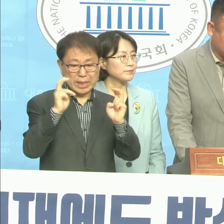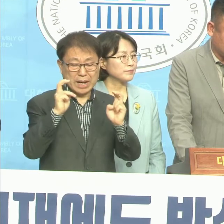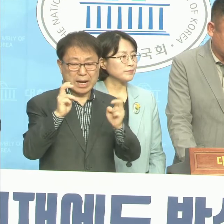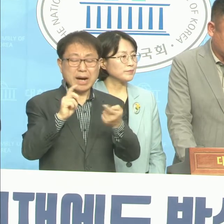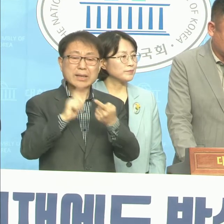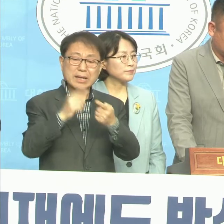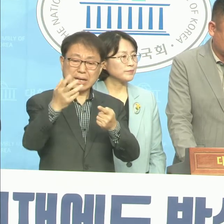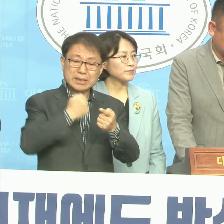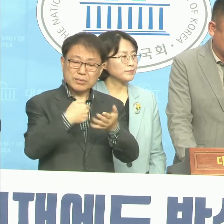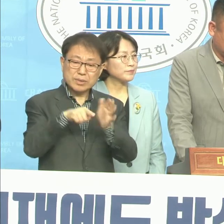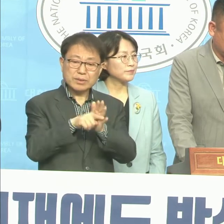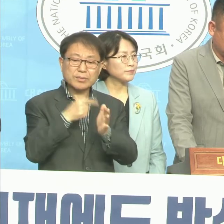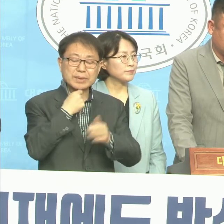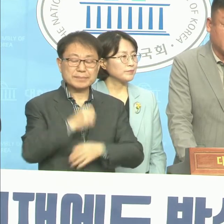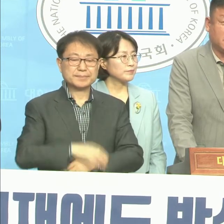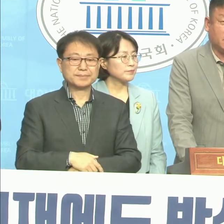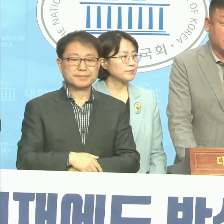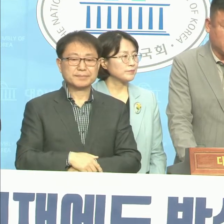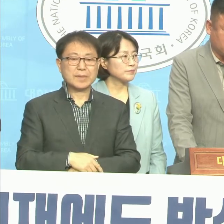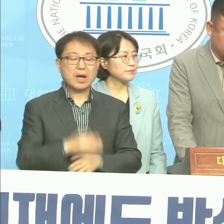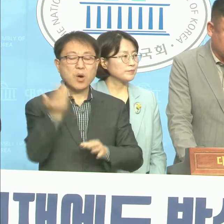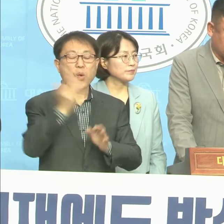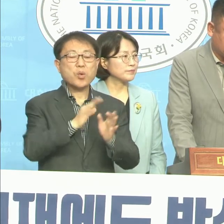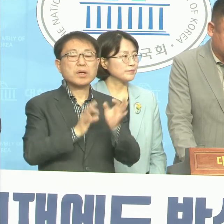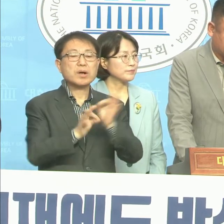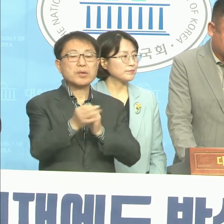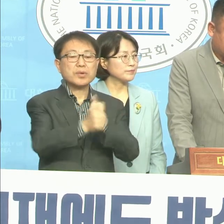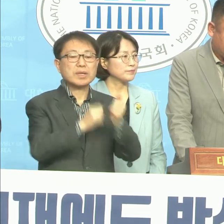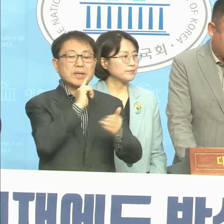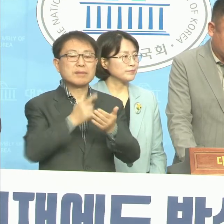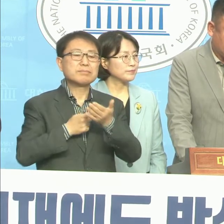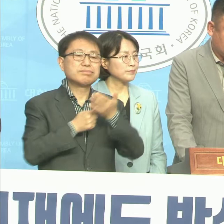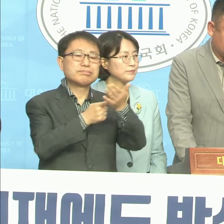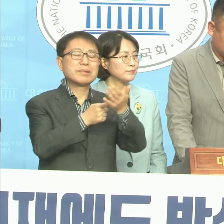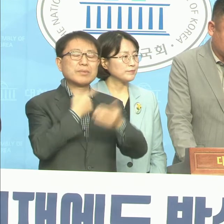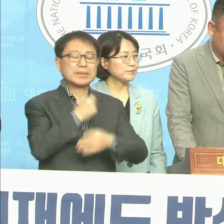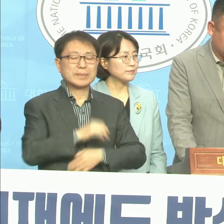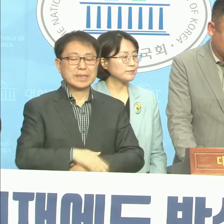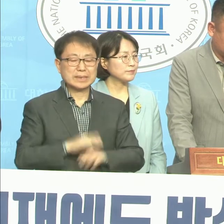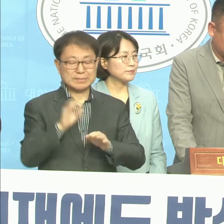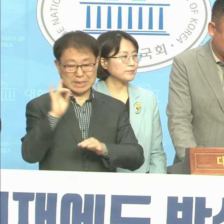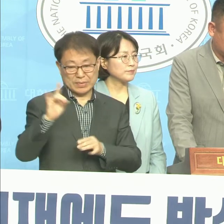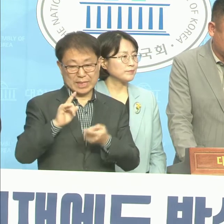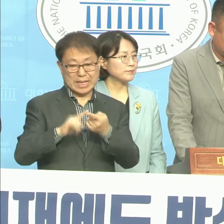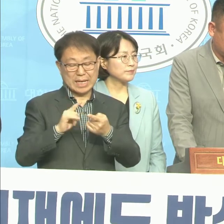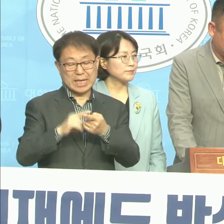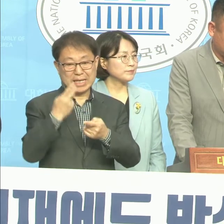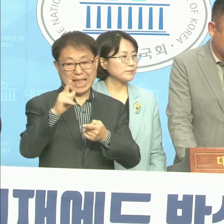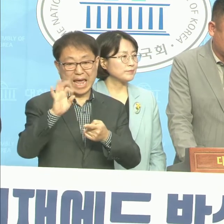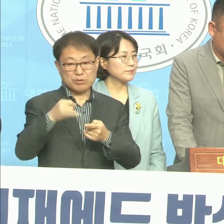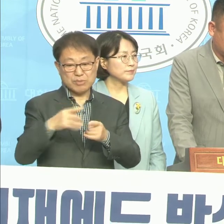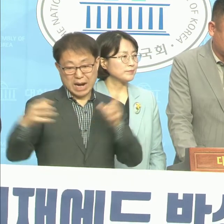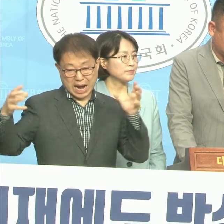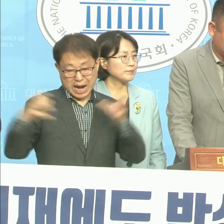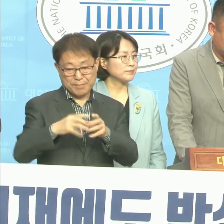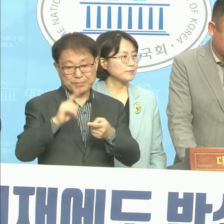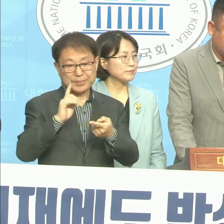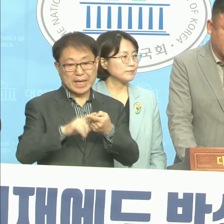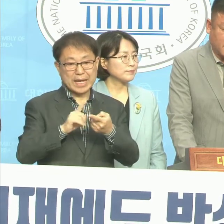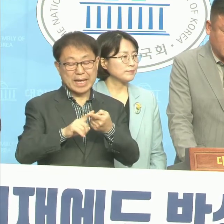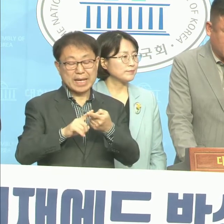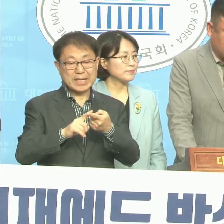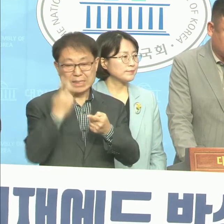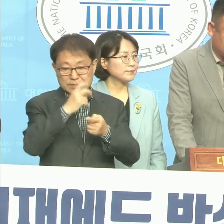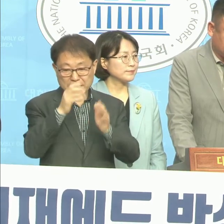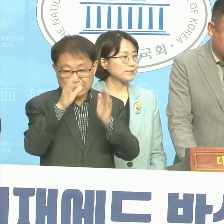촉구합니다 공정거래위원회 도 다시 한번더 호소합니다 현대 중국어의 되어준 해양 인수합병 귀엽게 라 심